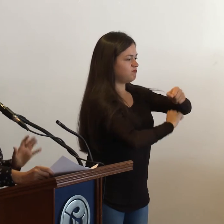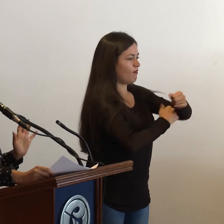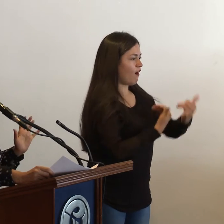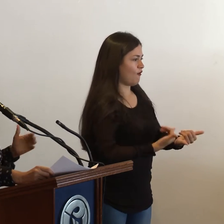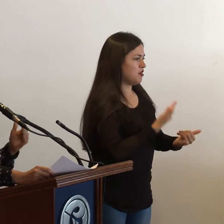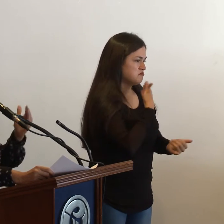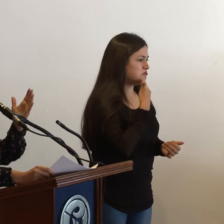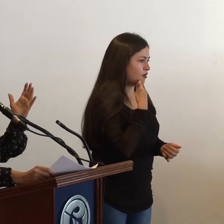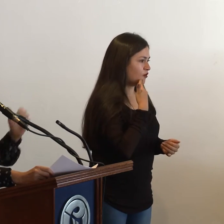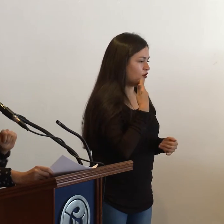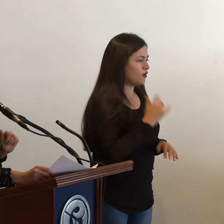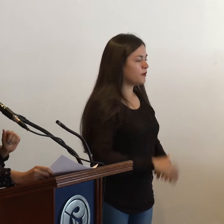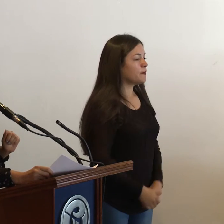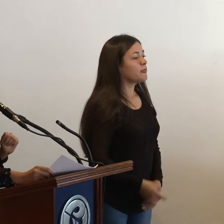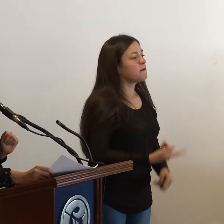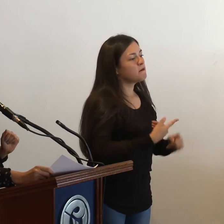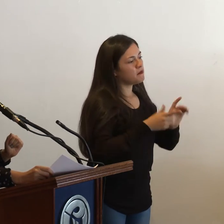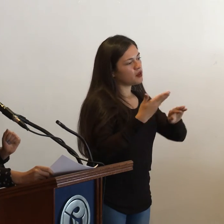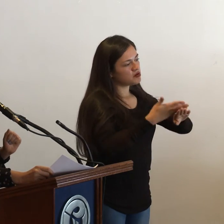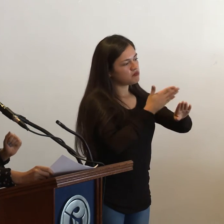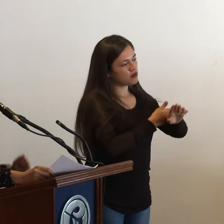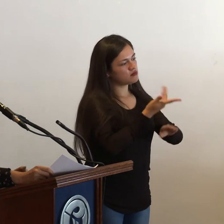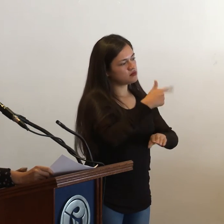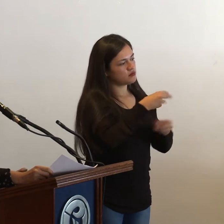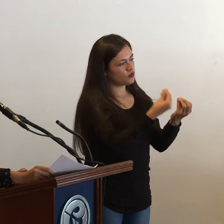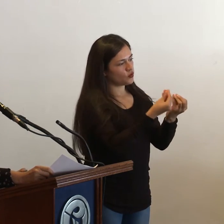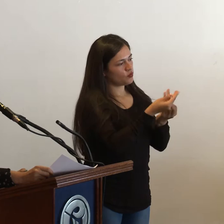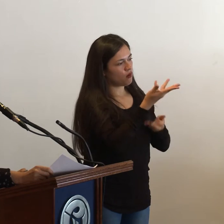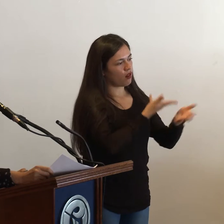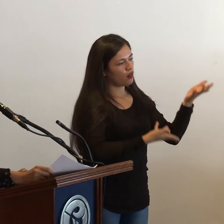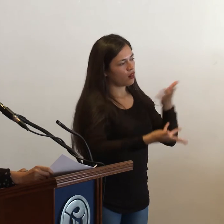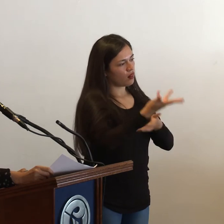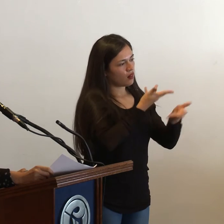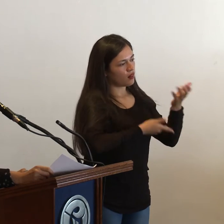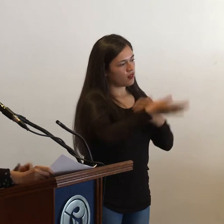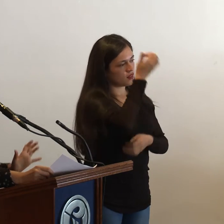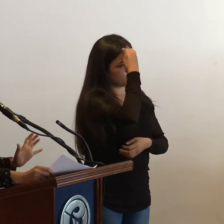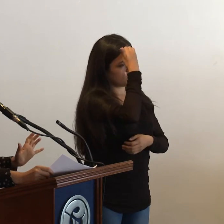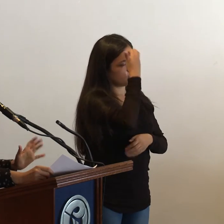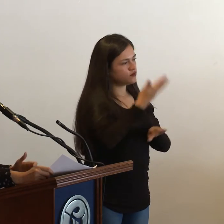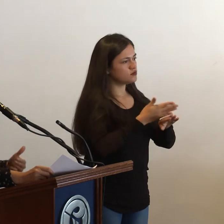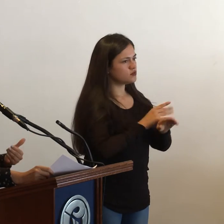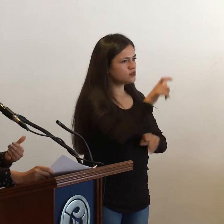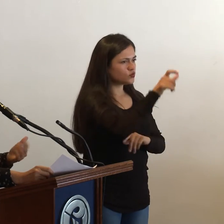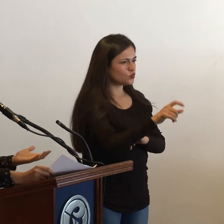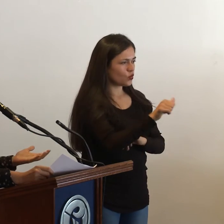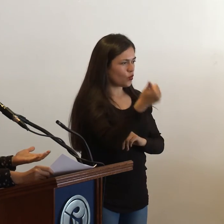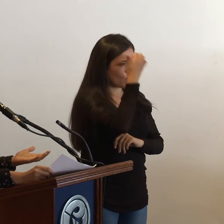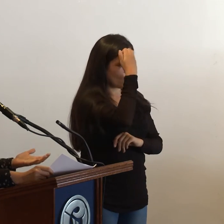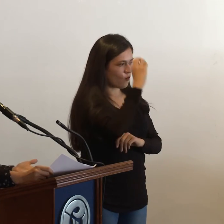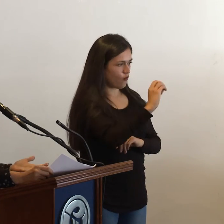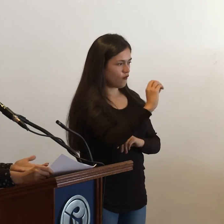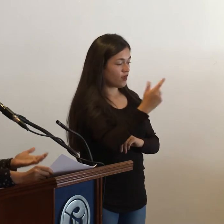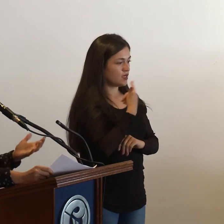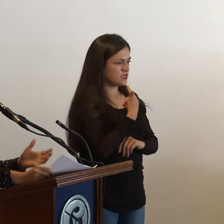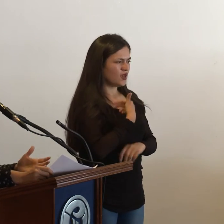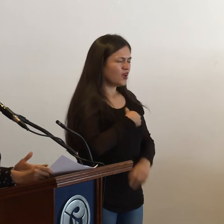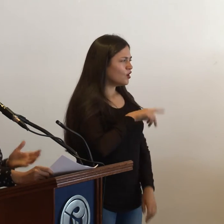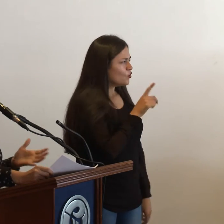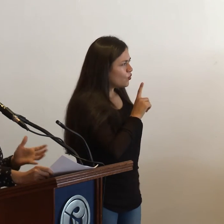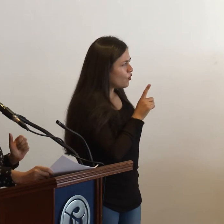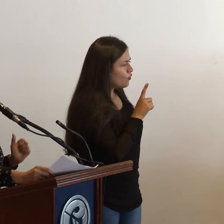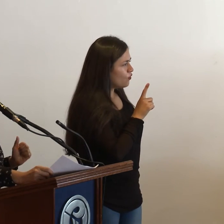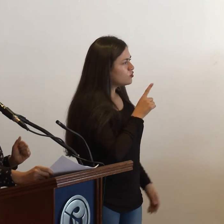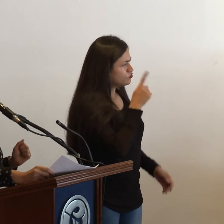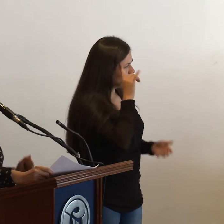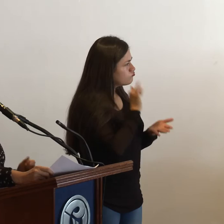Sin embargo, y en las tertulias también que hacemos, un profesor decía, no, si